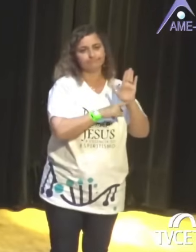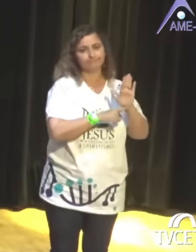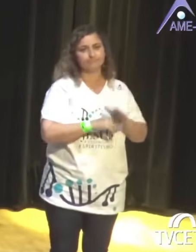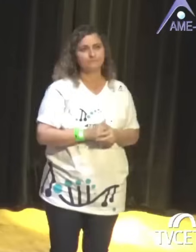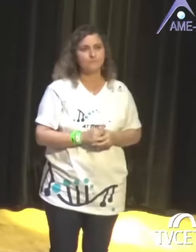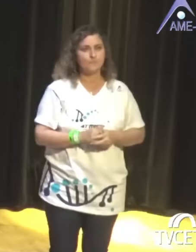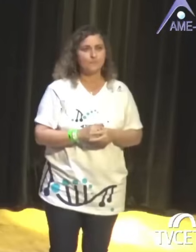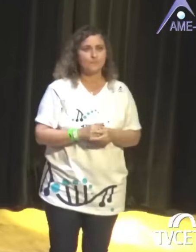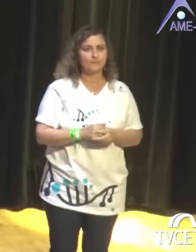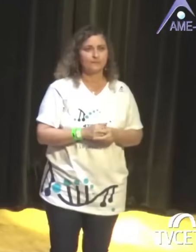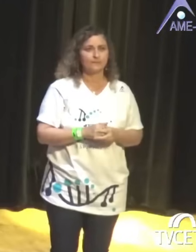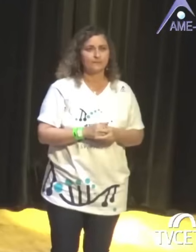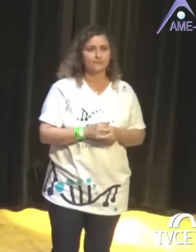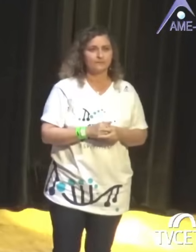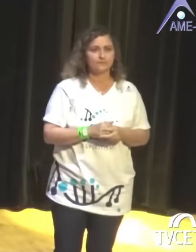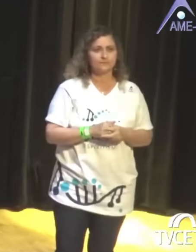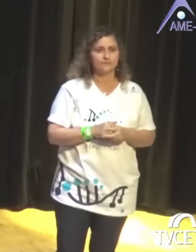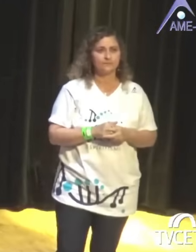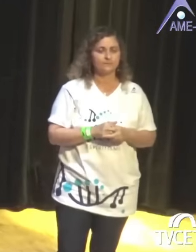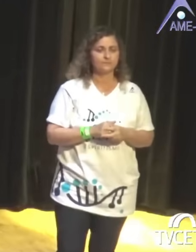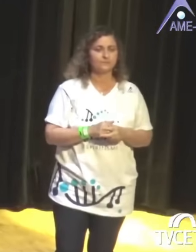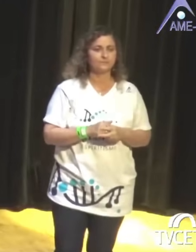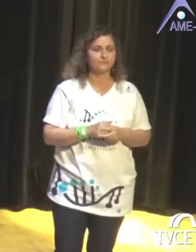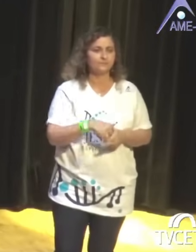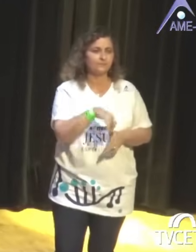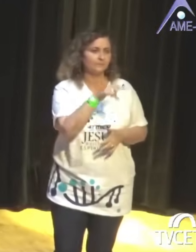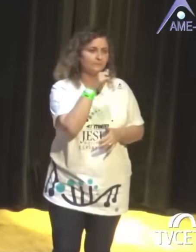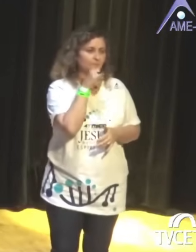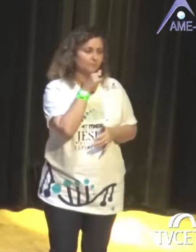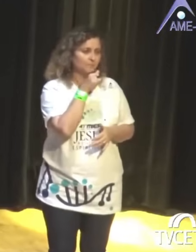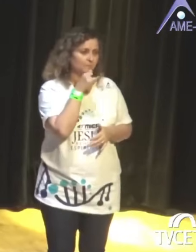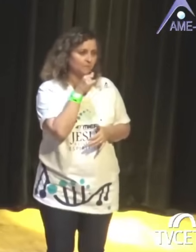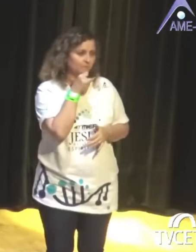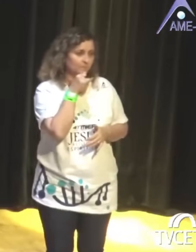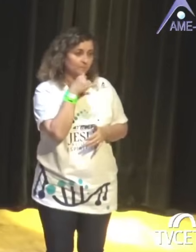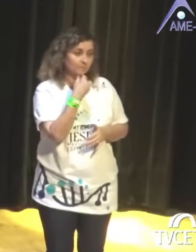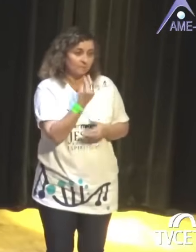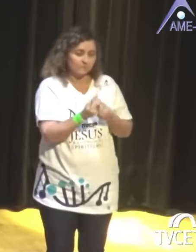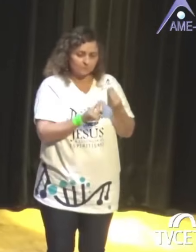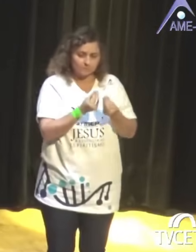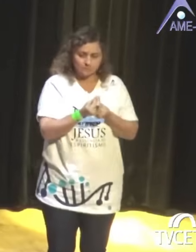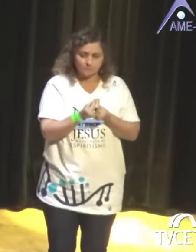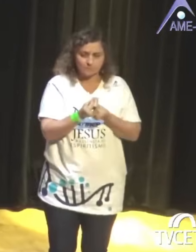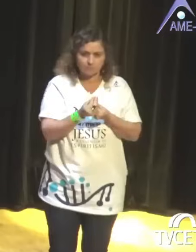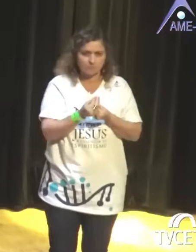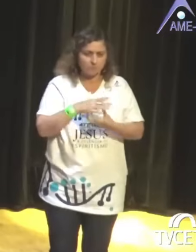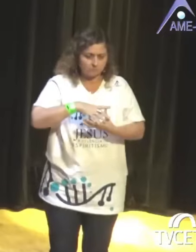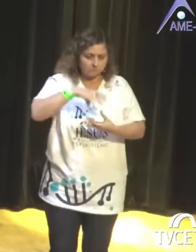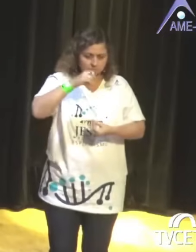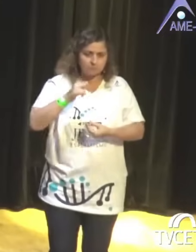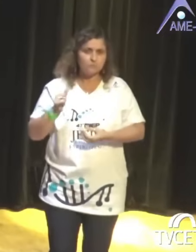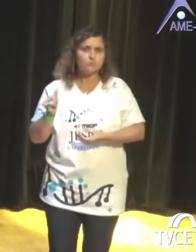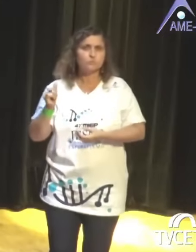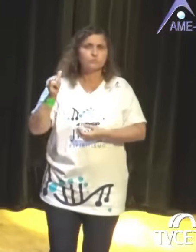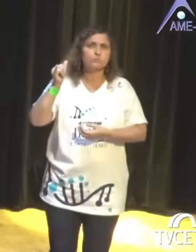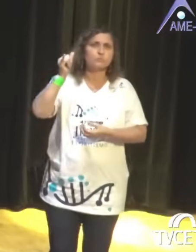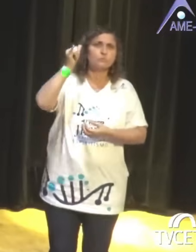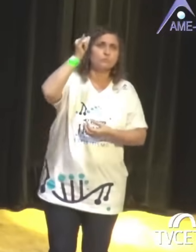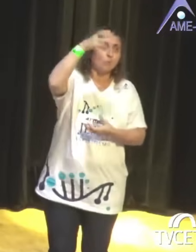consideração uma cápsula espacial para que possa ultrapassar a